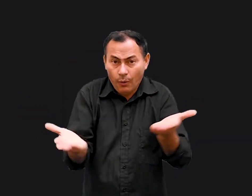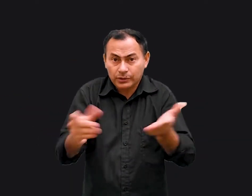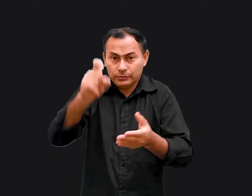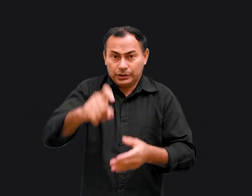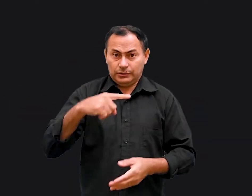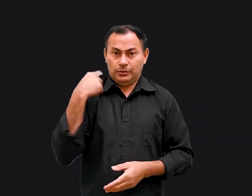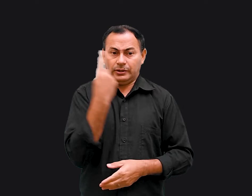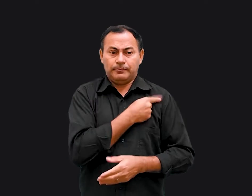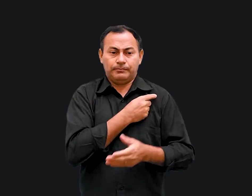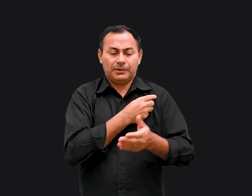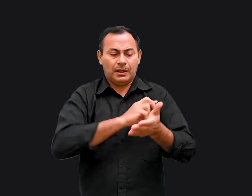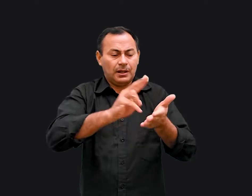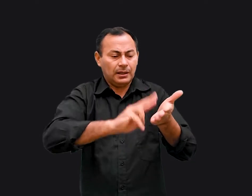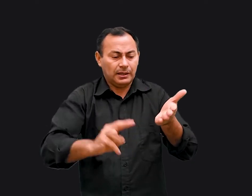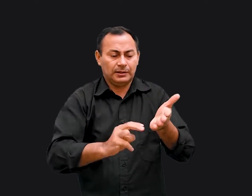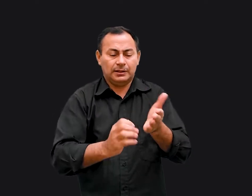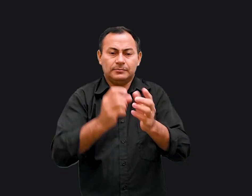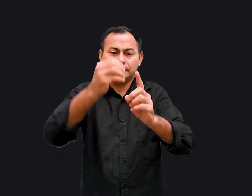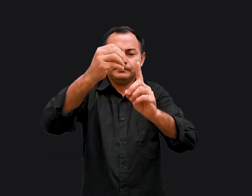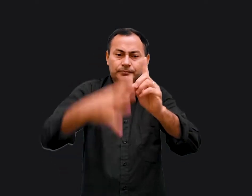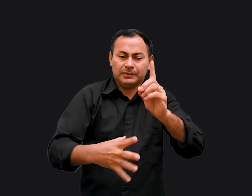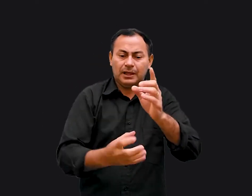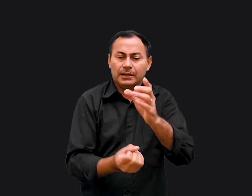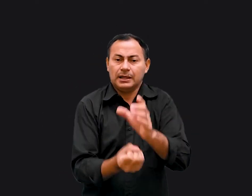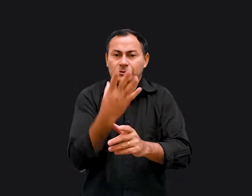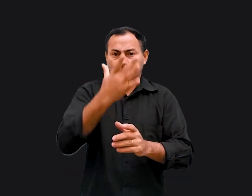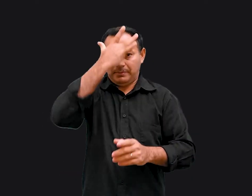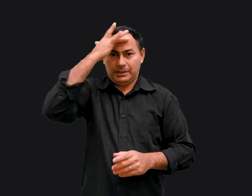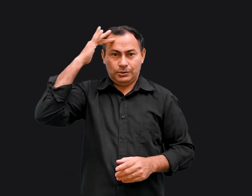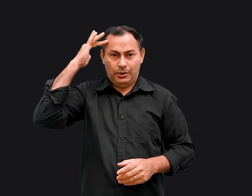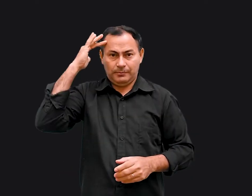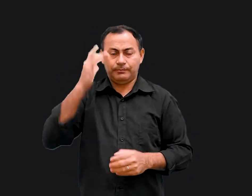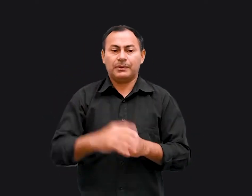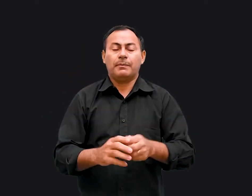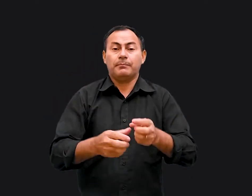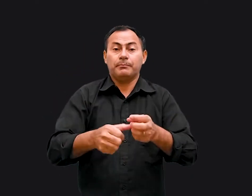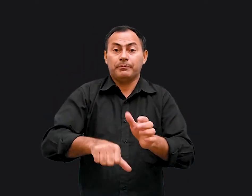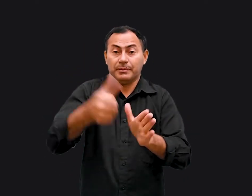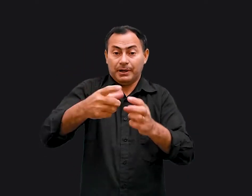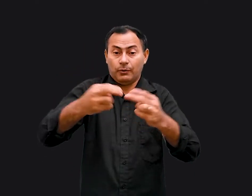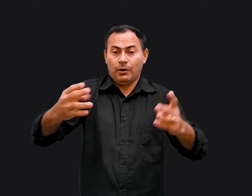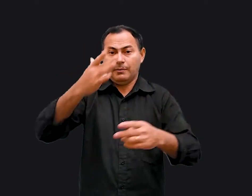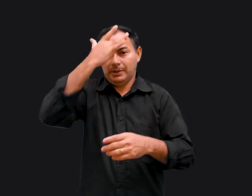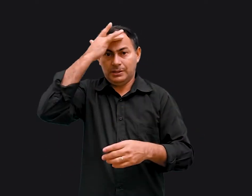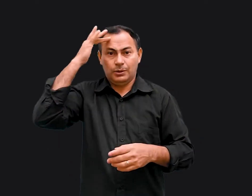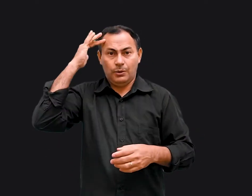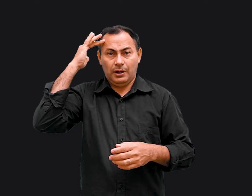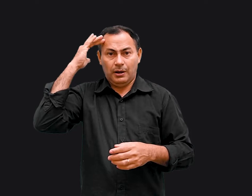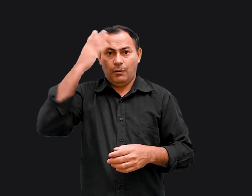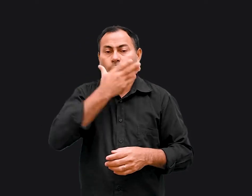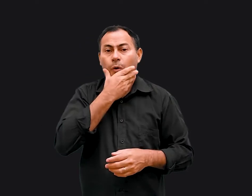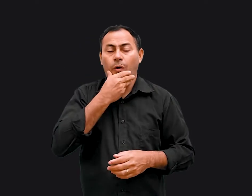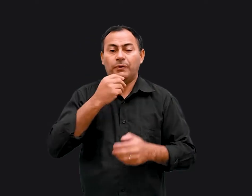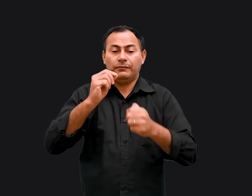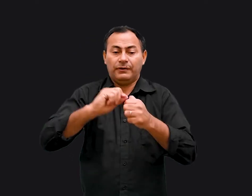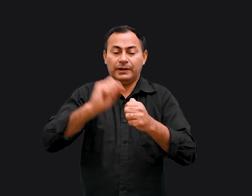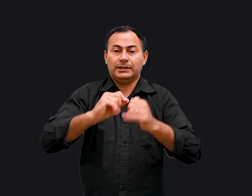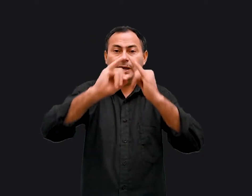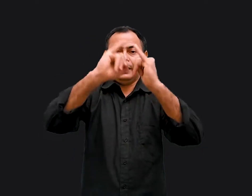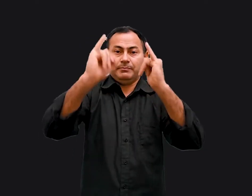Quando lemos a descrição da criação do homem, a primeira coisa que impressiona é o fato de que o homem foi criado à imagem de Deus. O